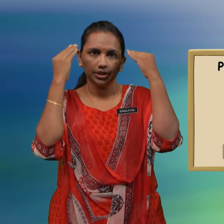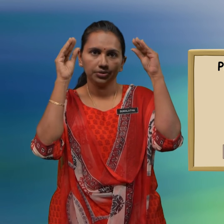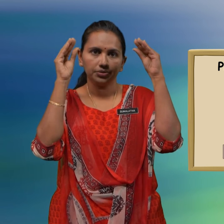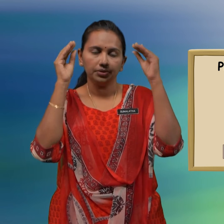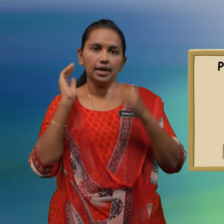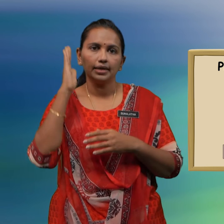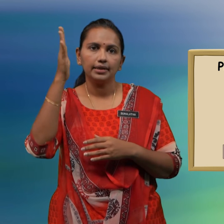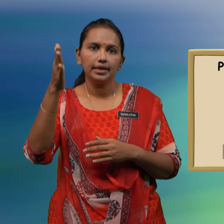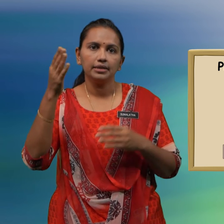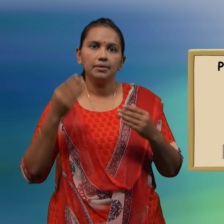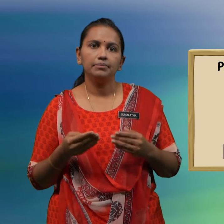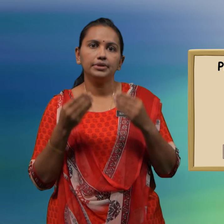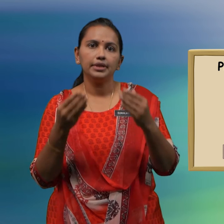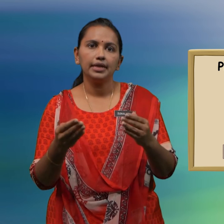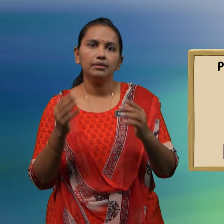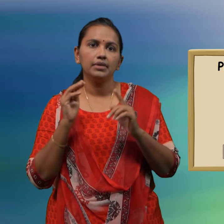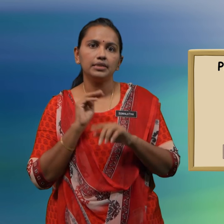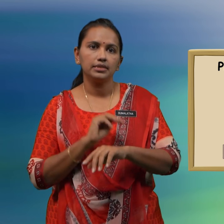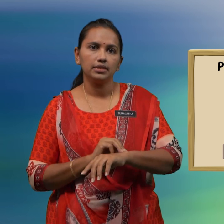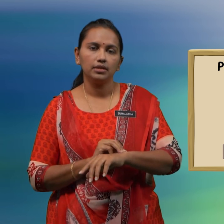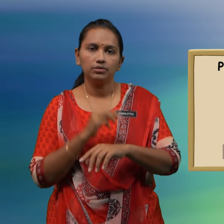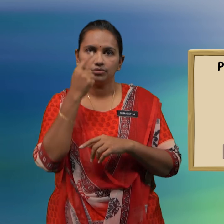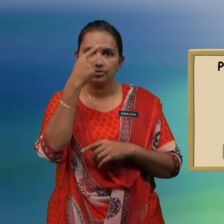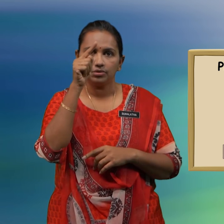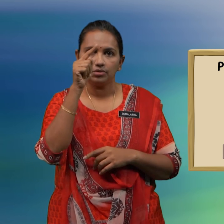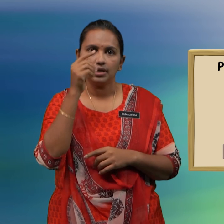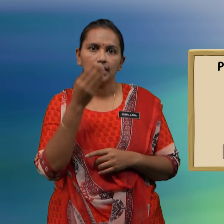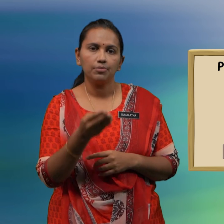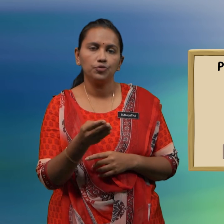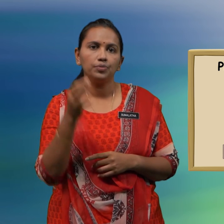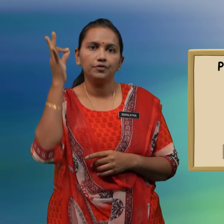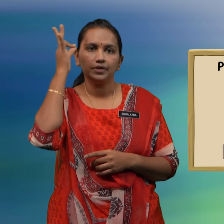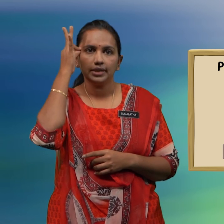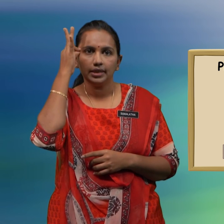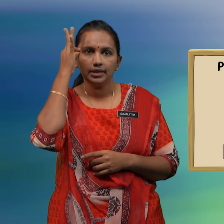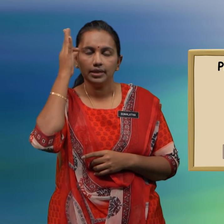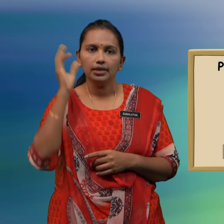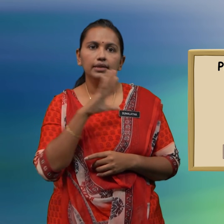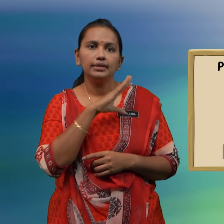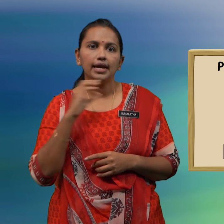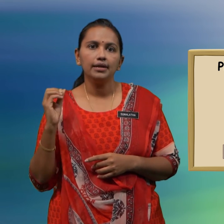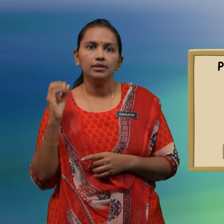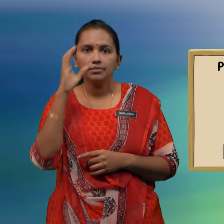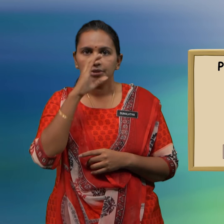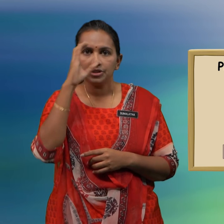Cikgu akan berikan masa untuk kamu berfikir dan